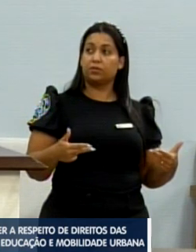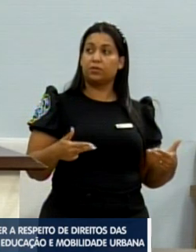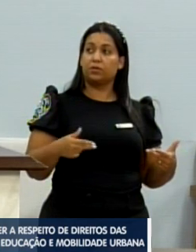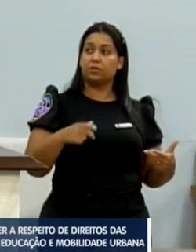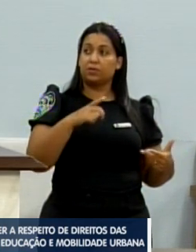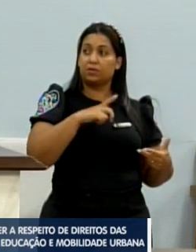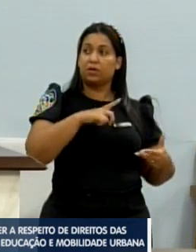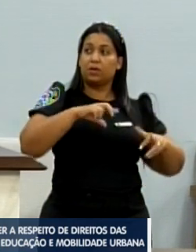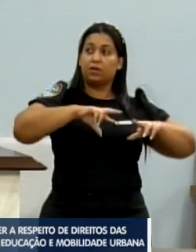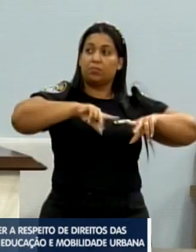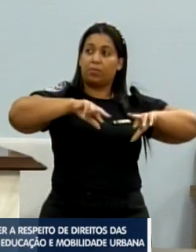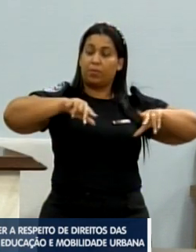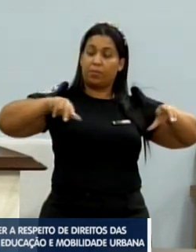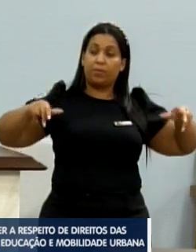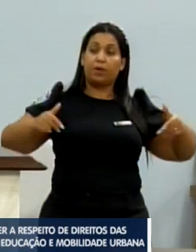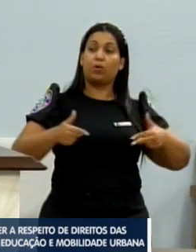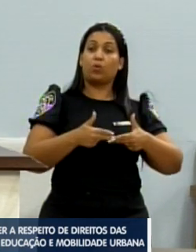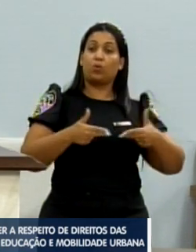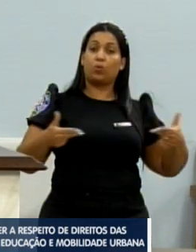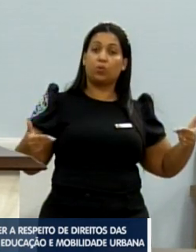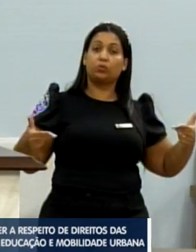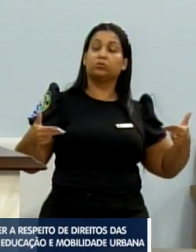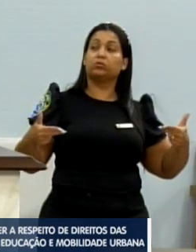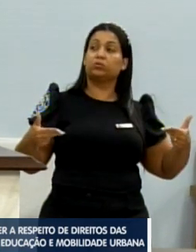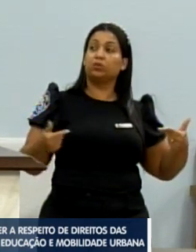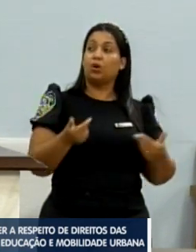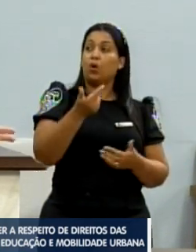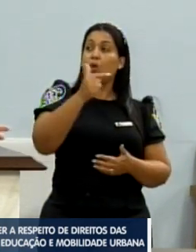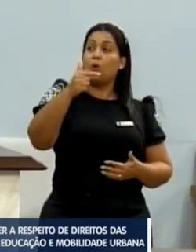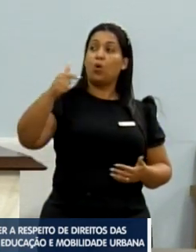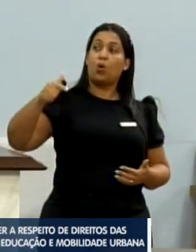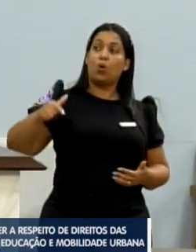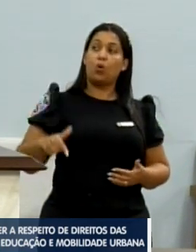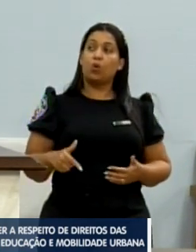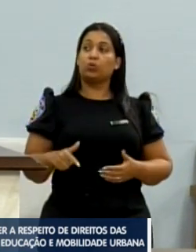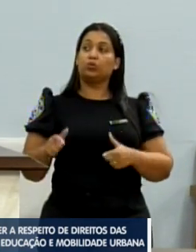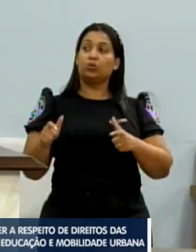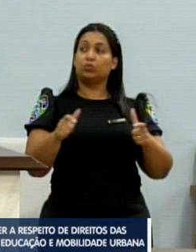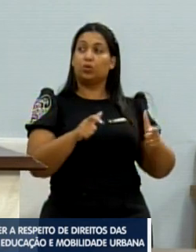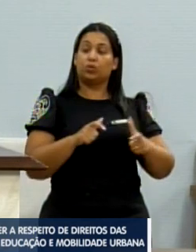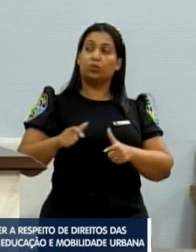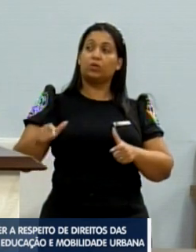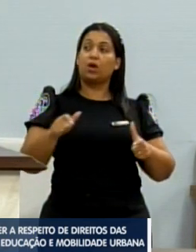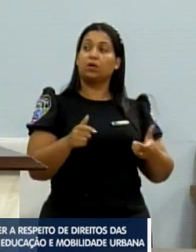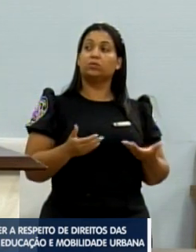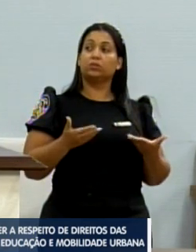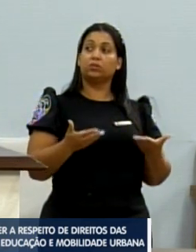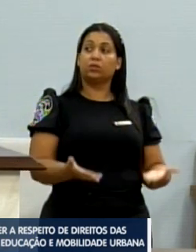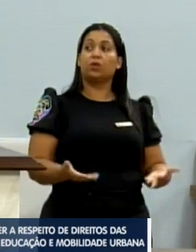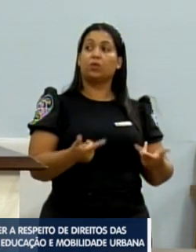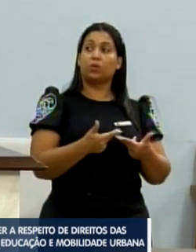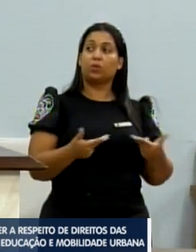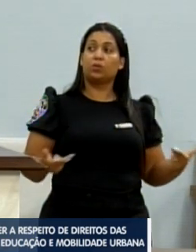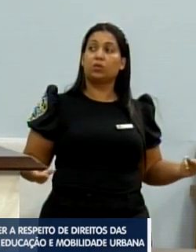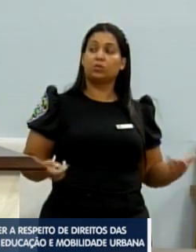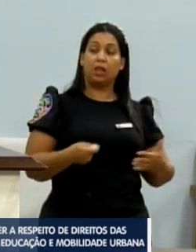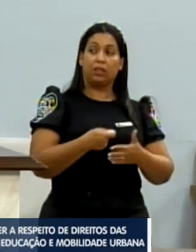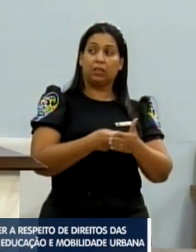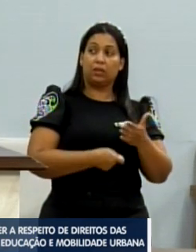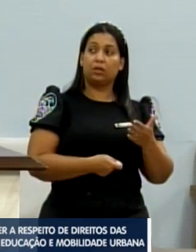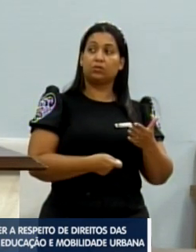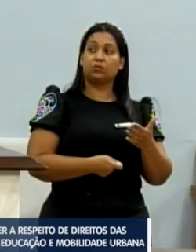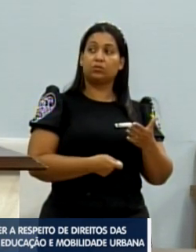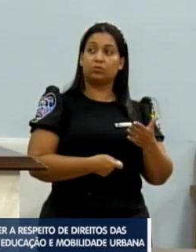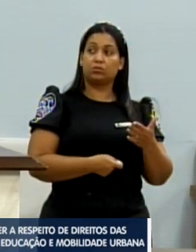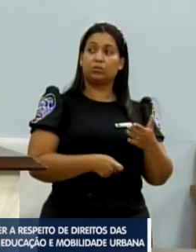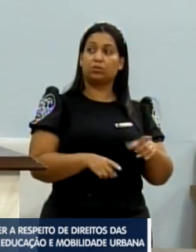Existem outros diplomas legais de outros entes que trazem bons textos, que